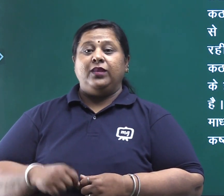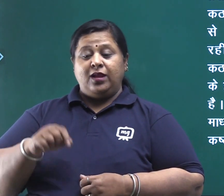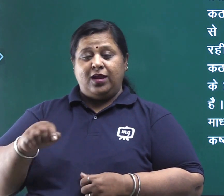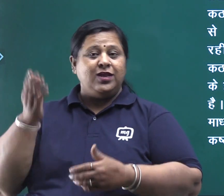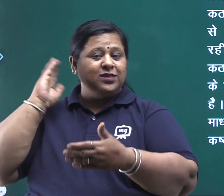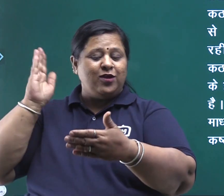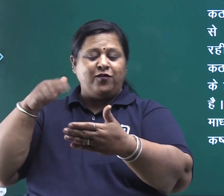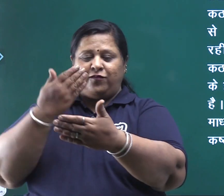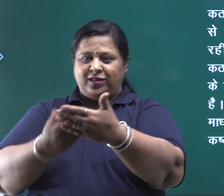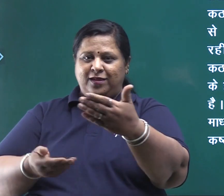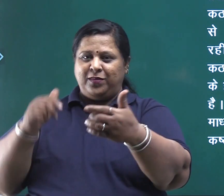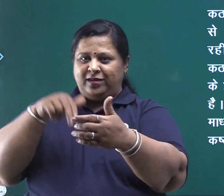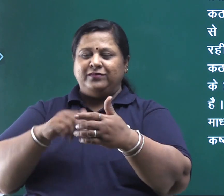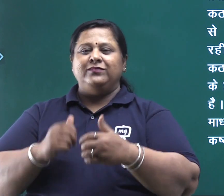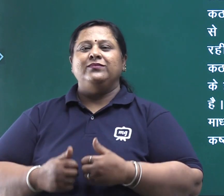इस कविता में